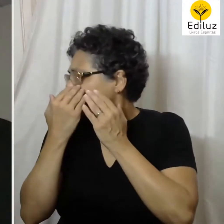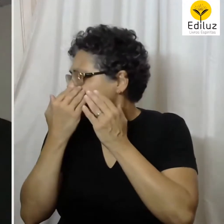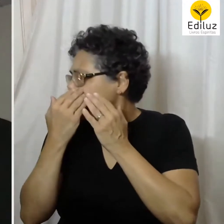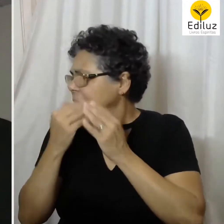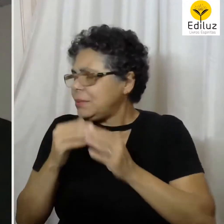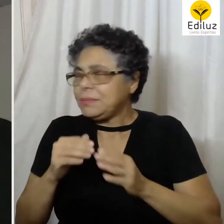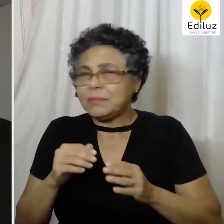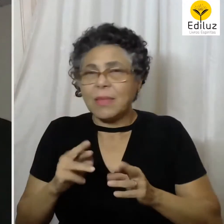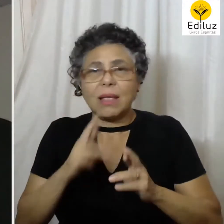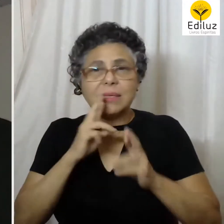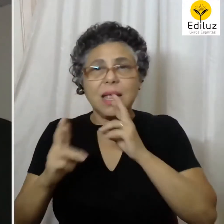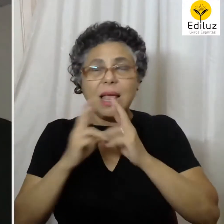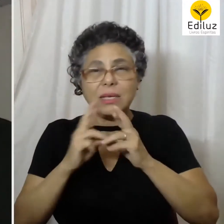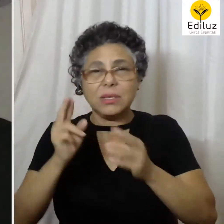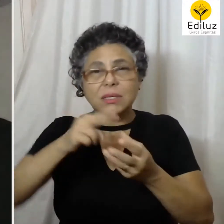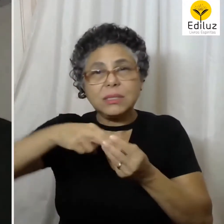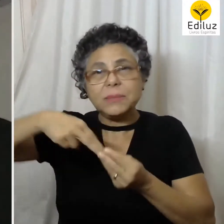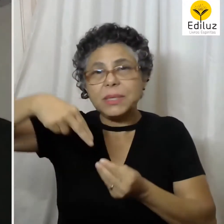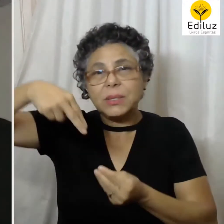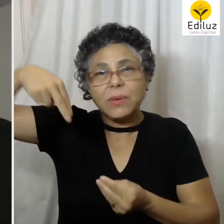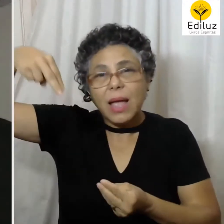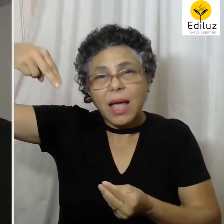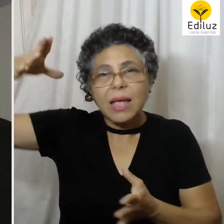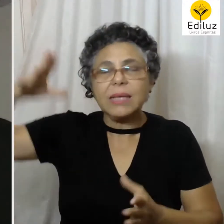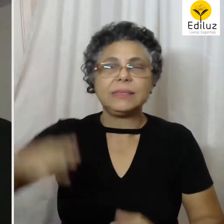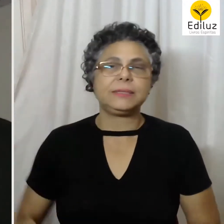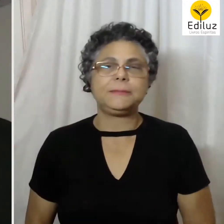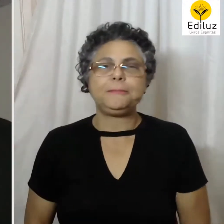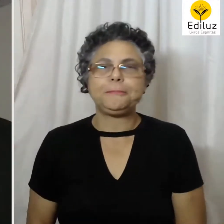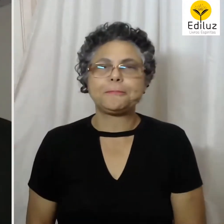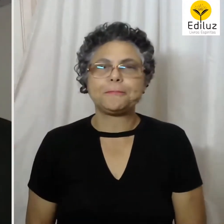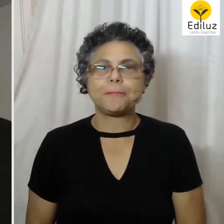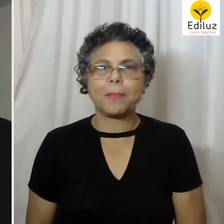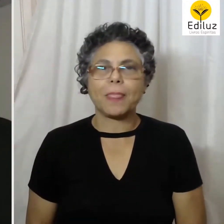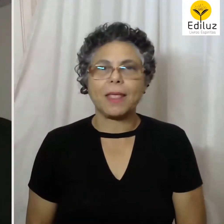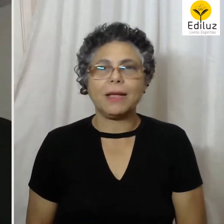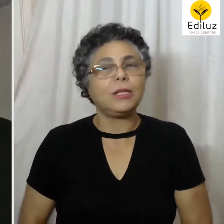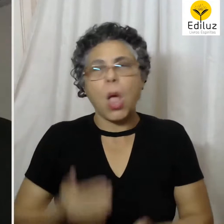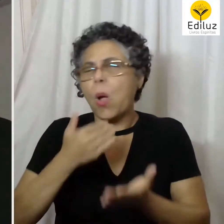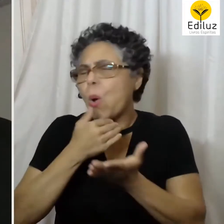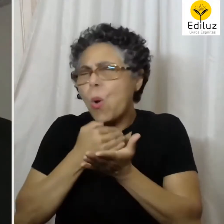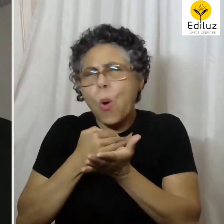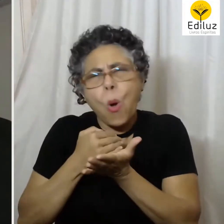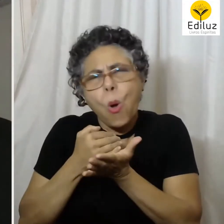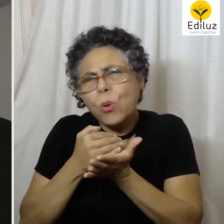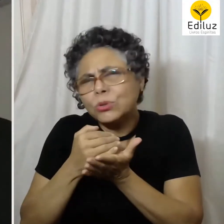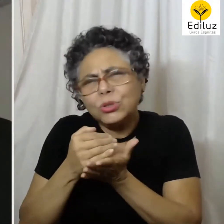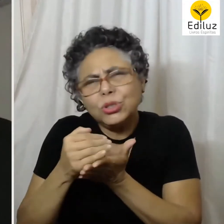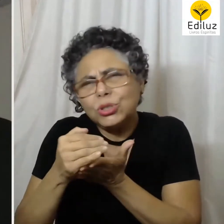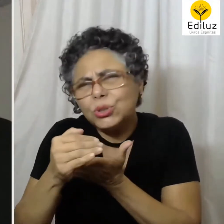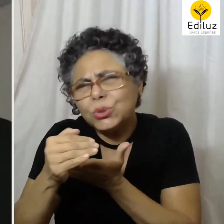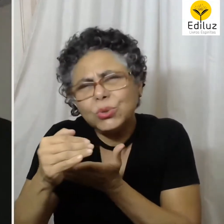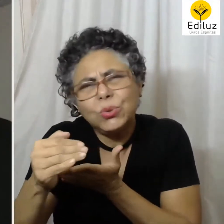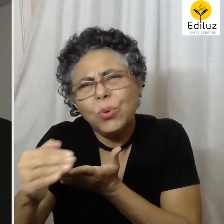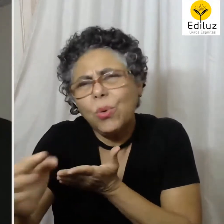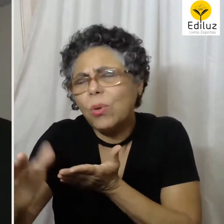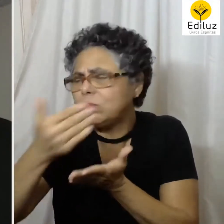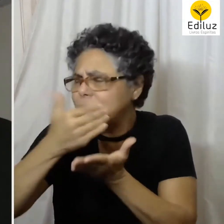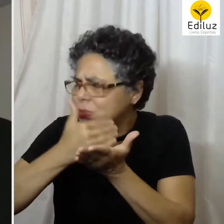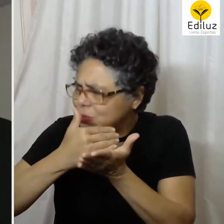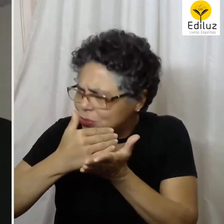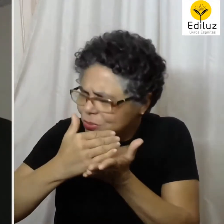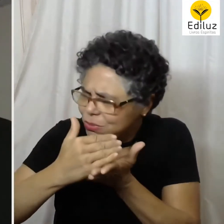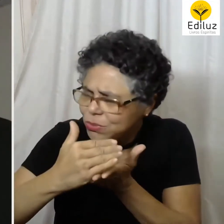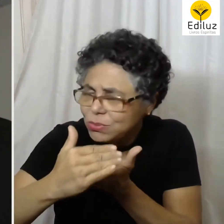relações espirituais, elas perduram enquanto houver ar